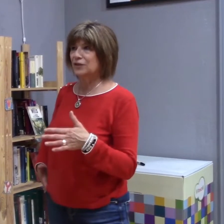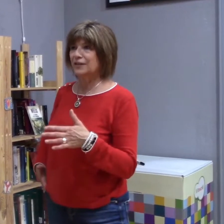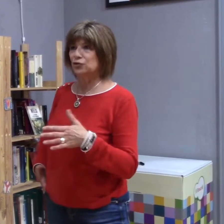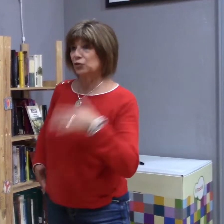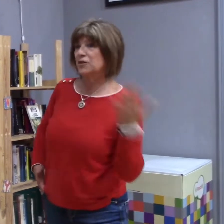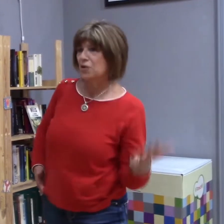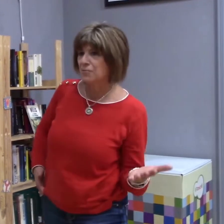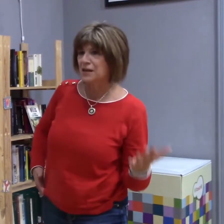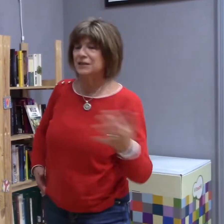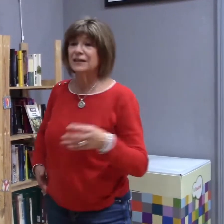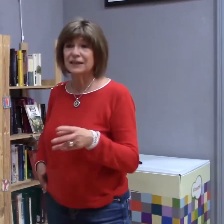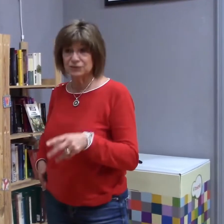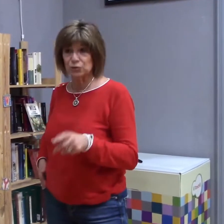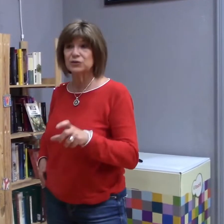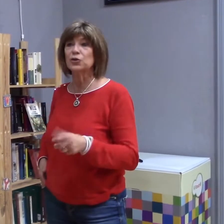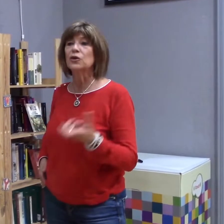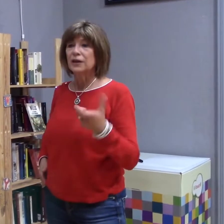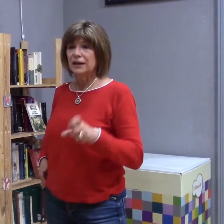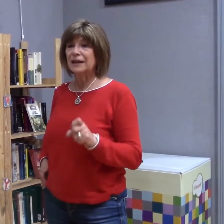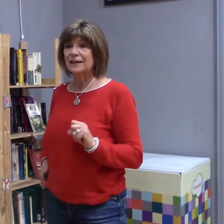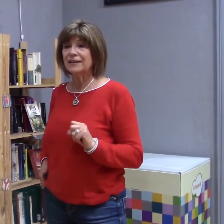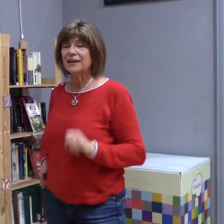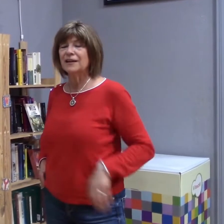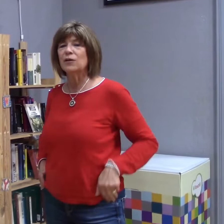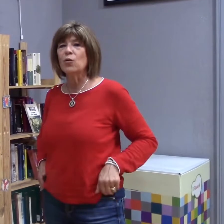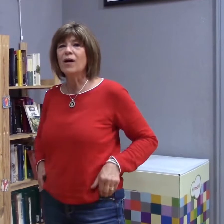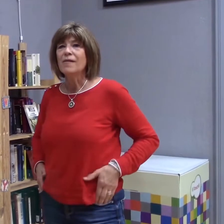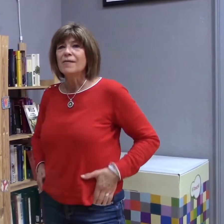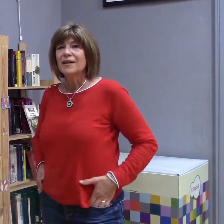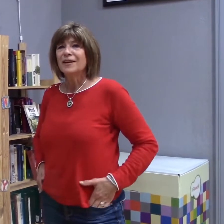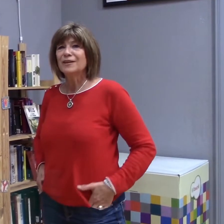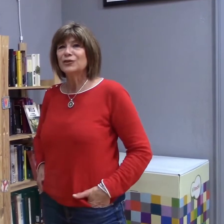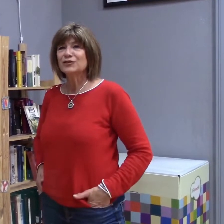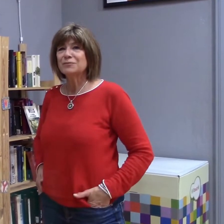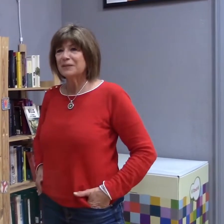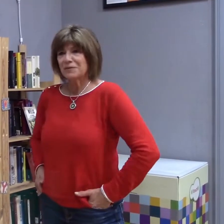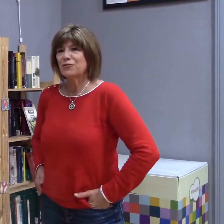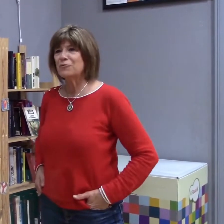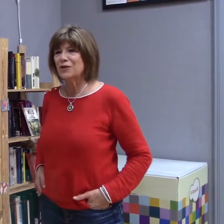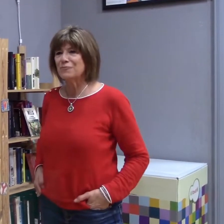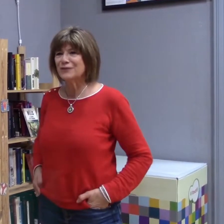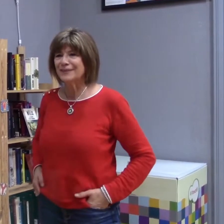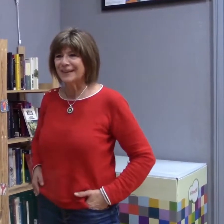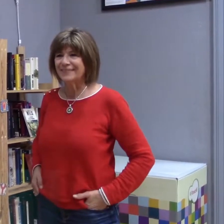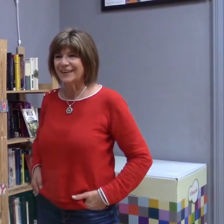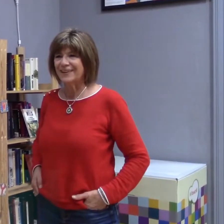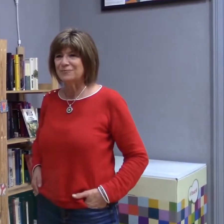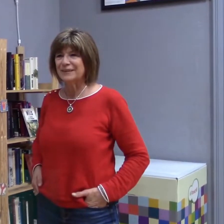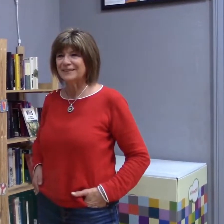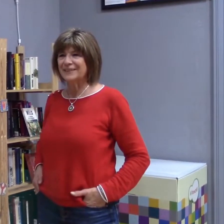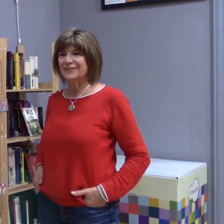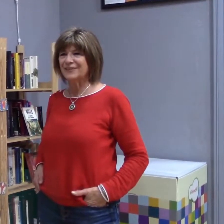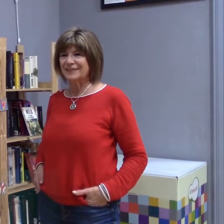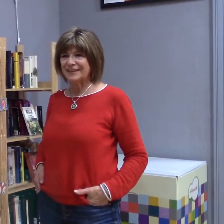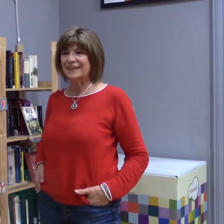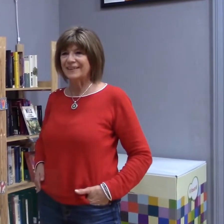de otros idiomas, y en el caso de eso, de la lengua. Entonces, para mí fue muy emocionante compartir con esta gente.